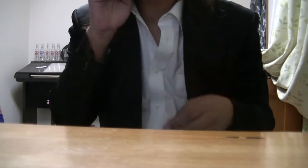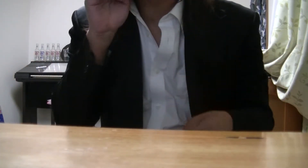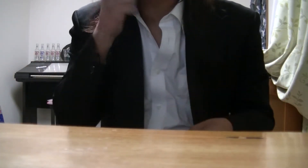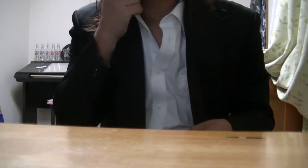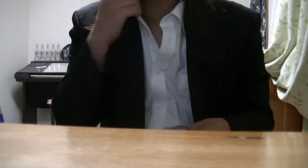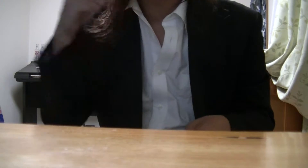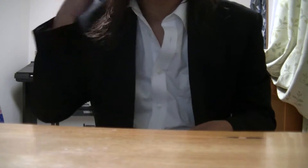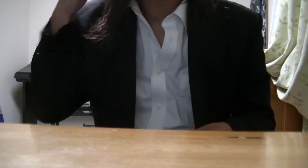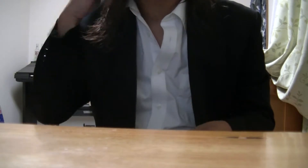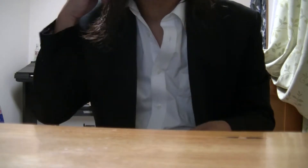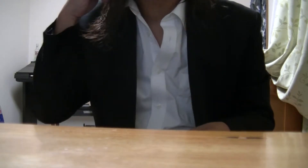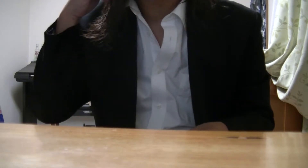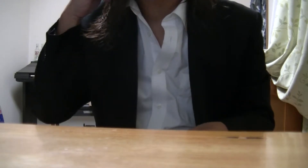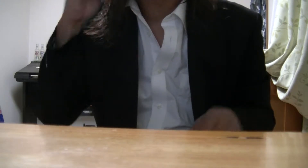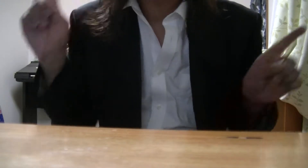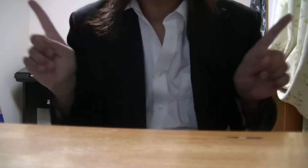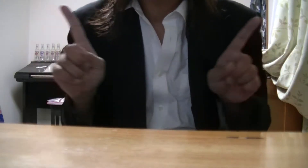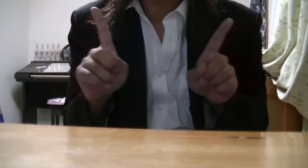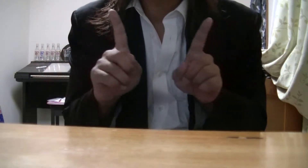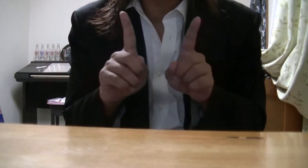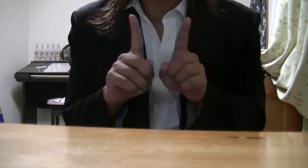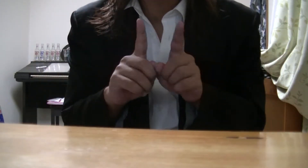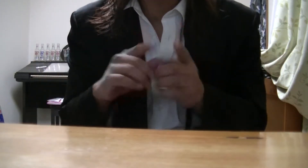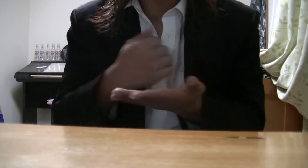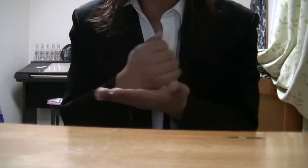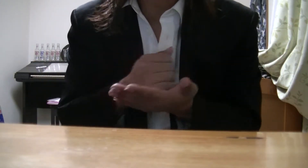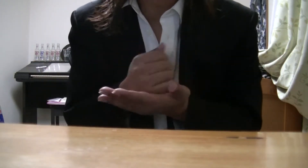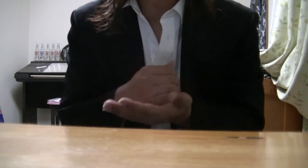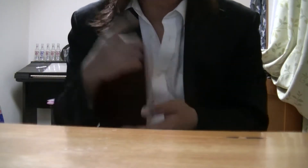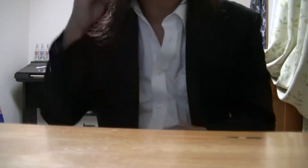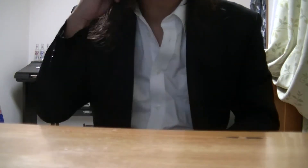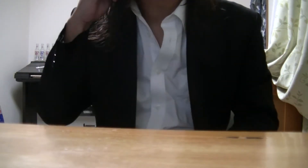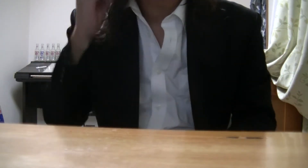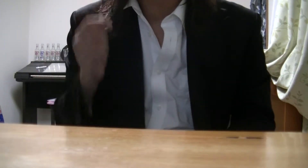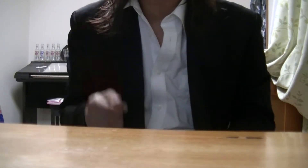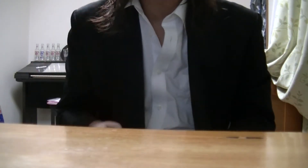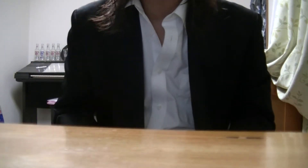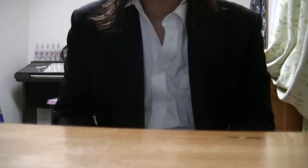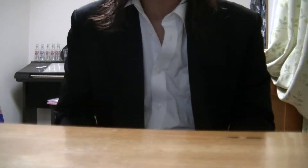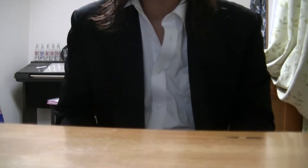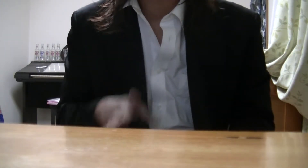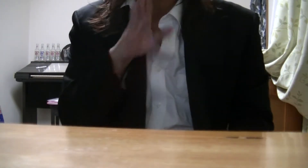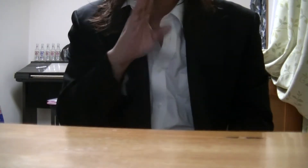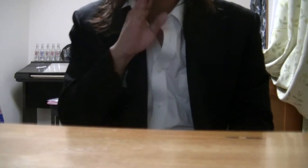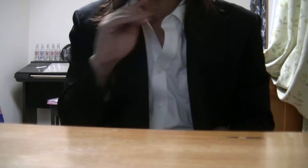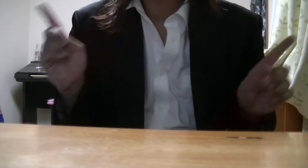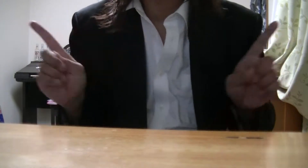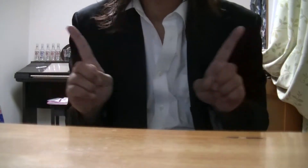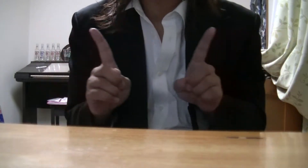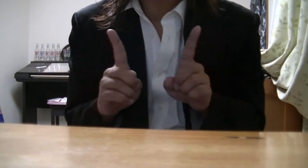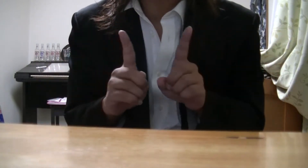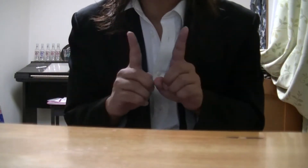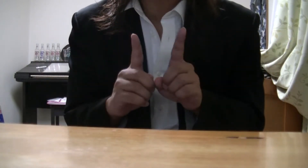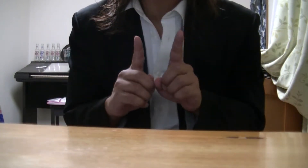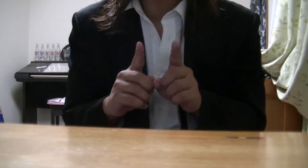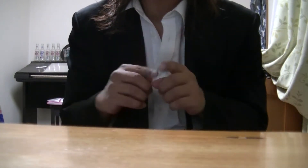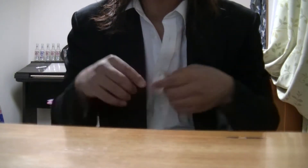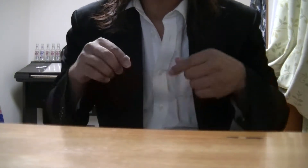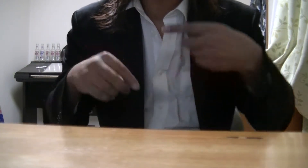って、会う方が珍しいからですよ。本当に会って一ヶ月後に死んでいく人がい